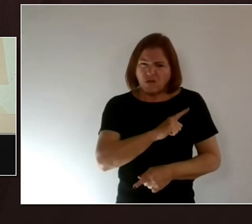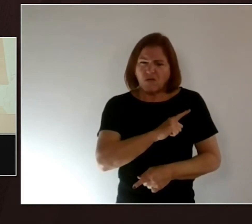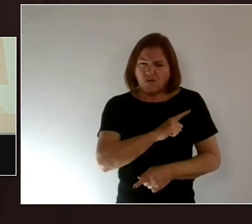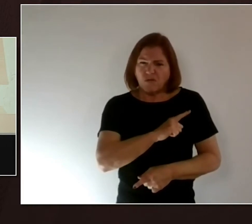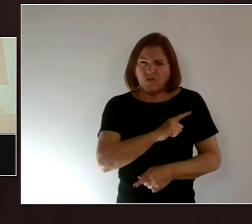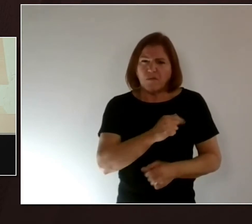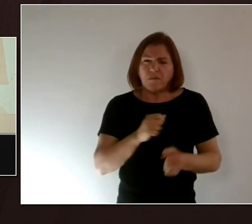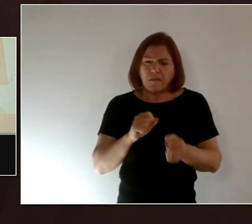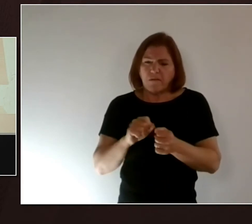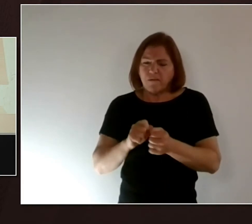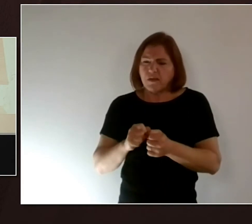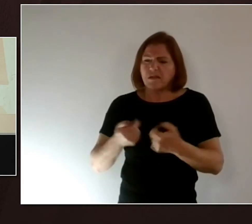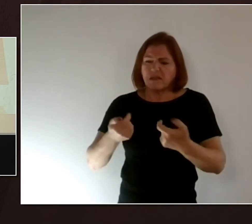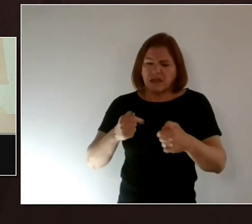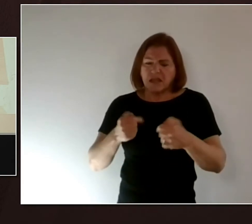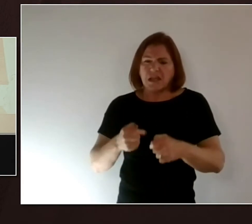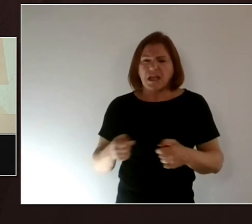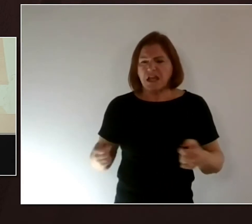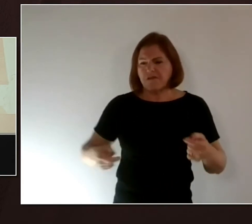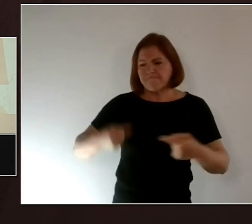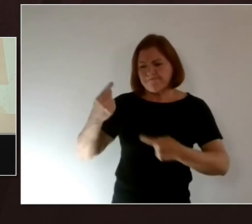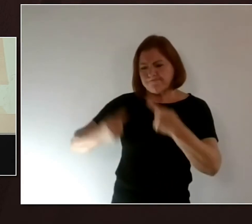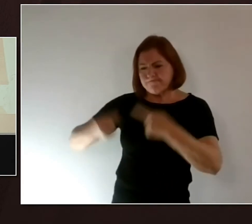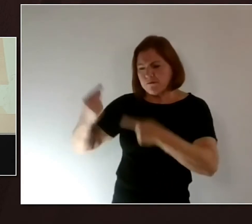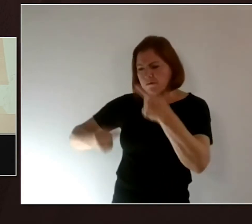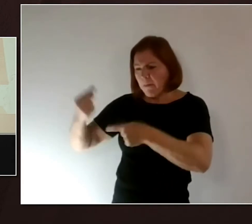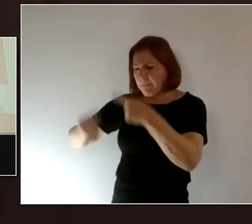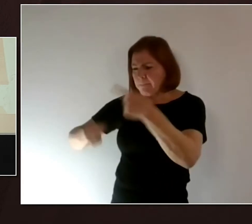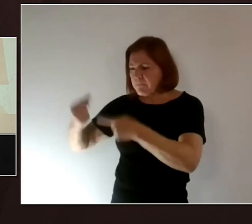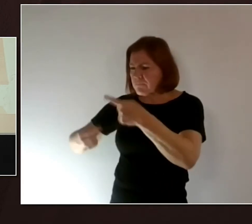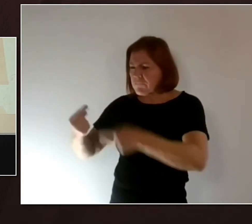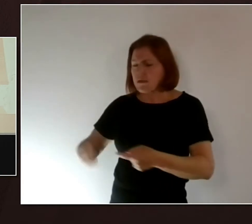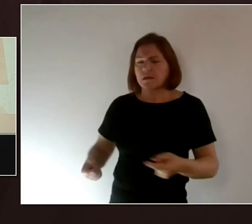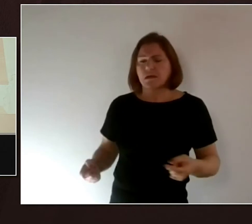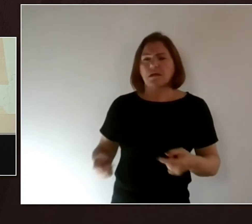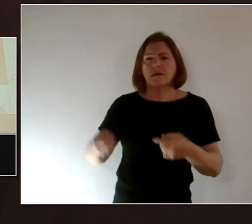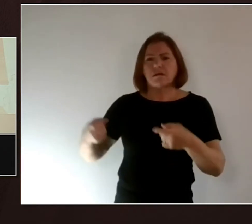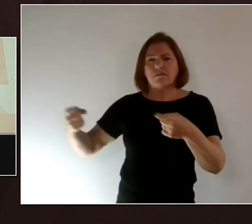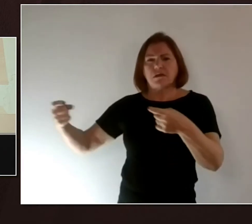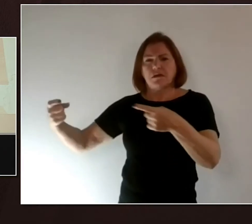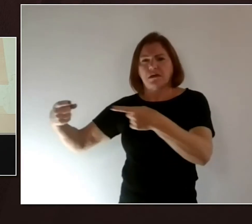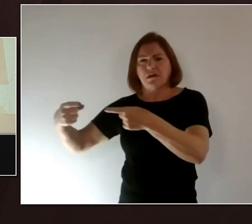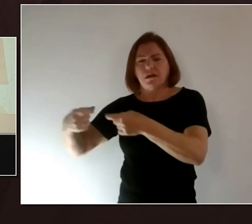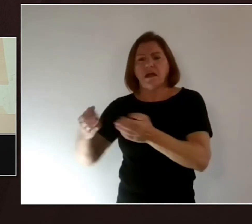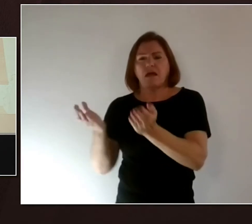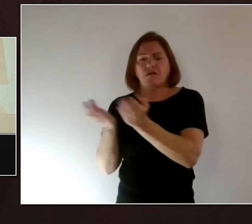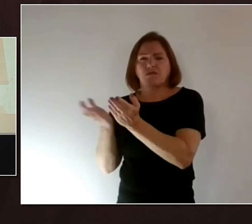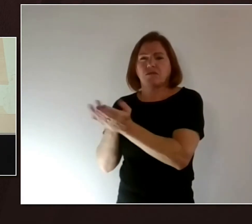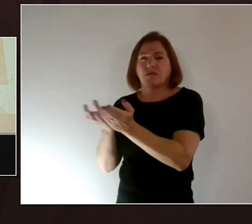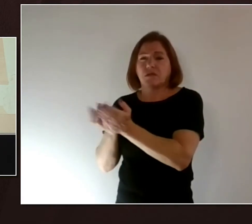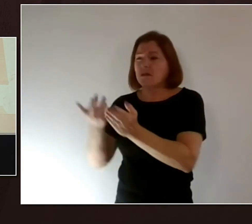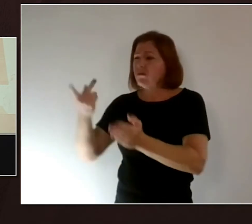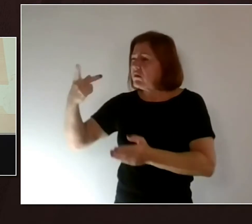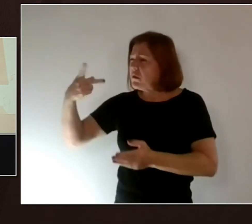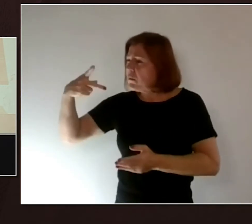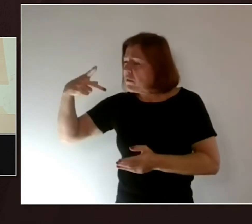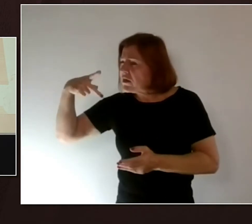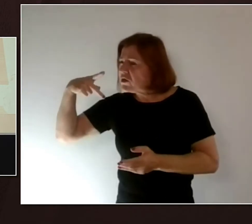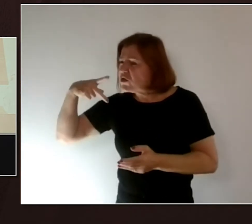própria inclinação de querer perseguir os cristãos, e em parte por sua mãe, que era uma pagã